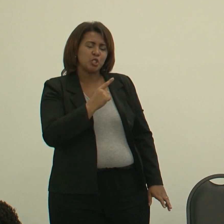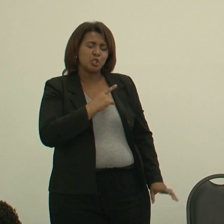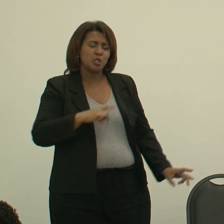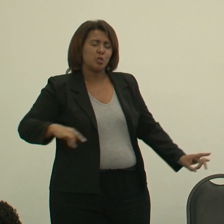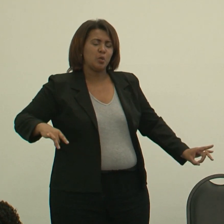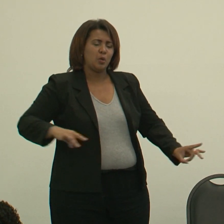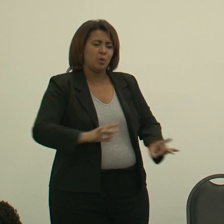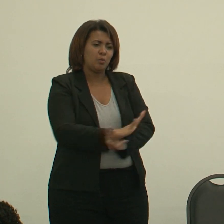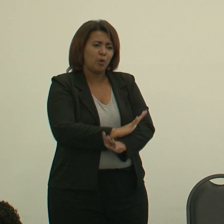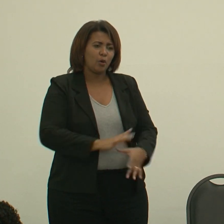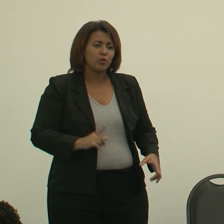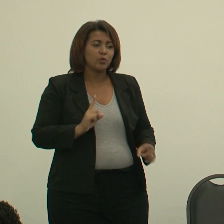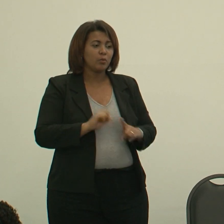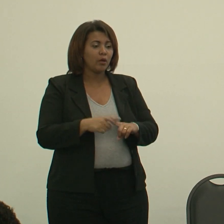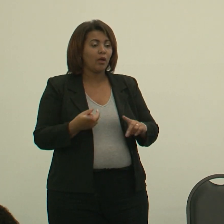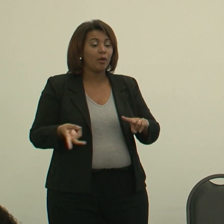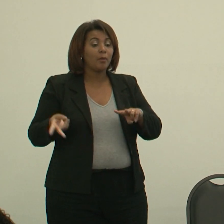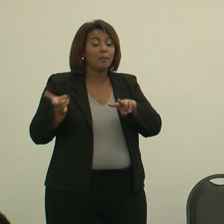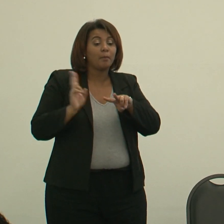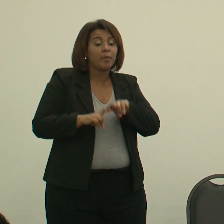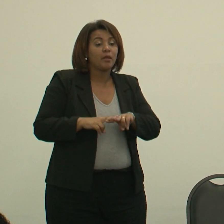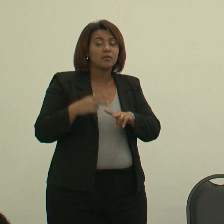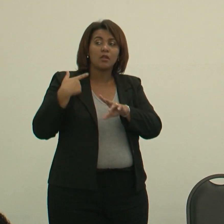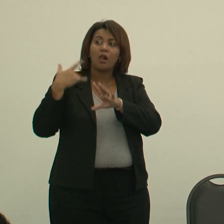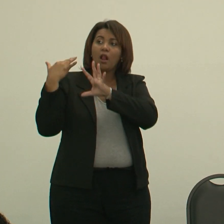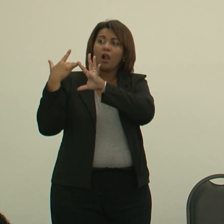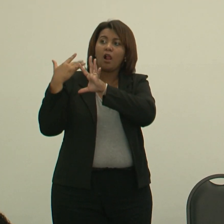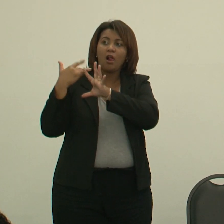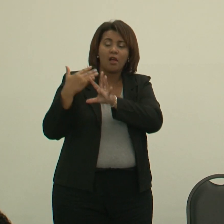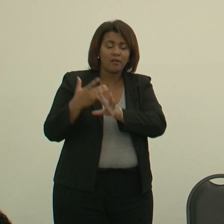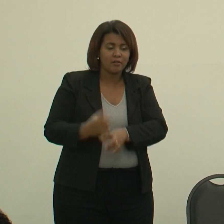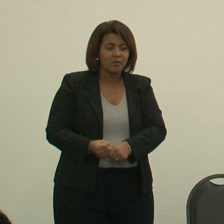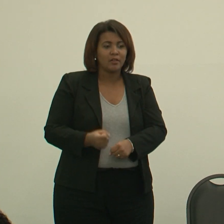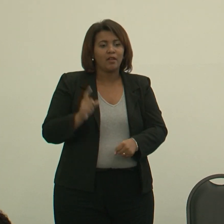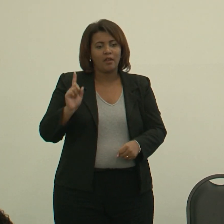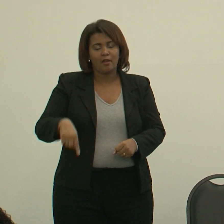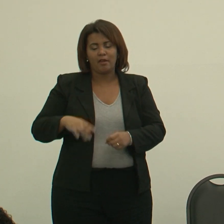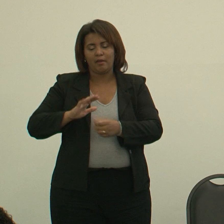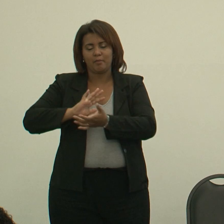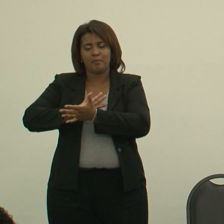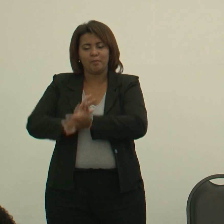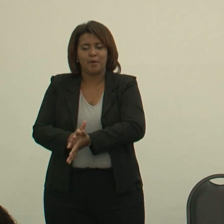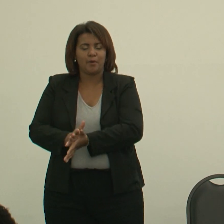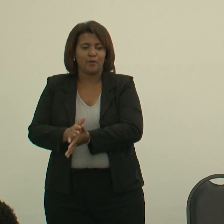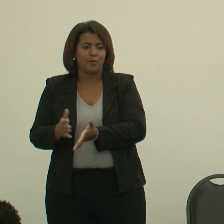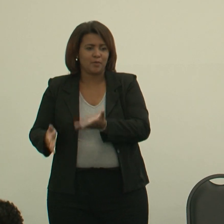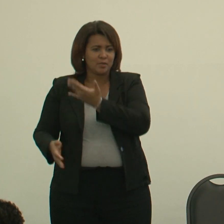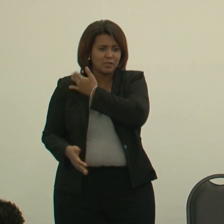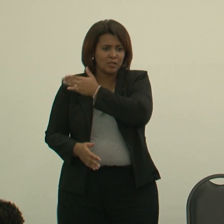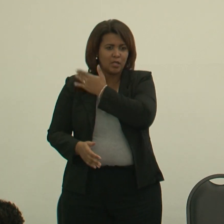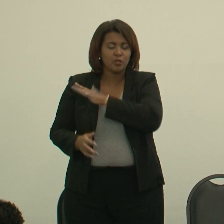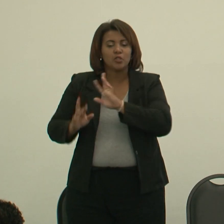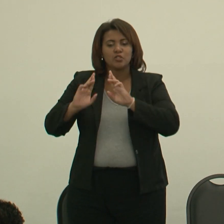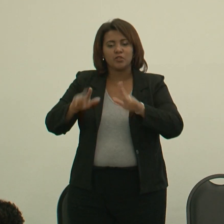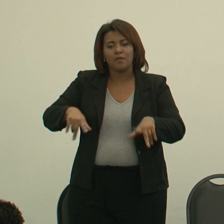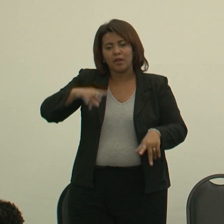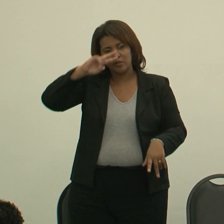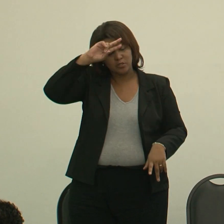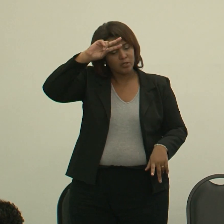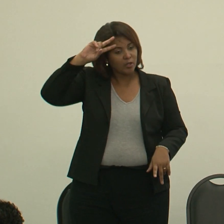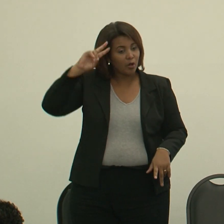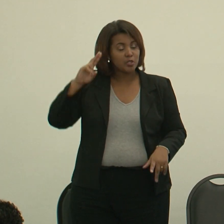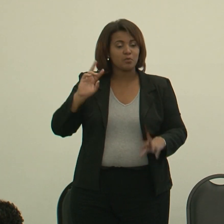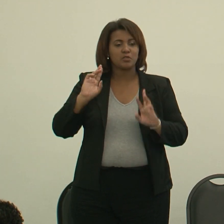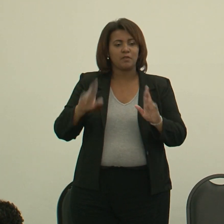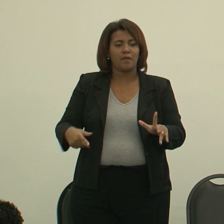isso se cristalizou e eu repito isso hoje. Isso é um preconceito. É diferente de estereótipo, diferente de